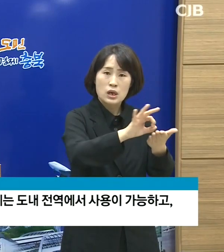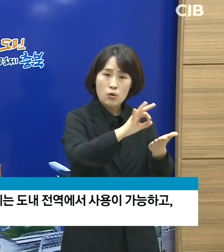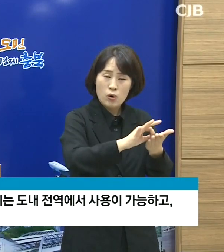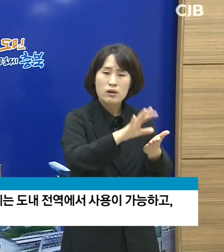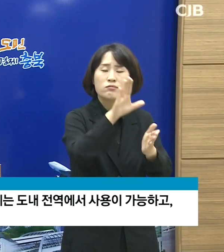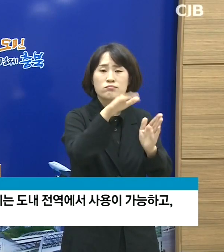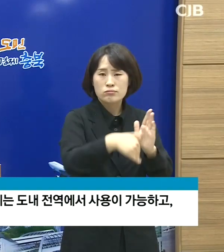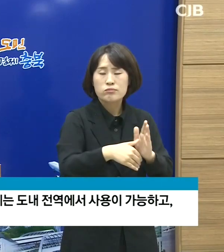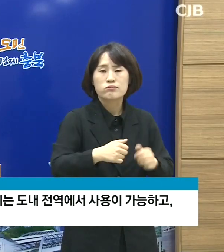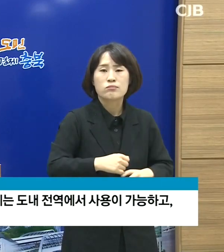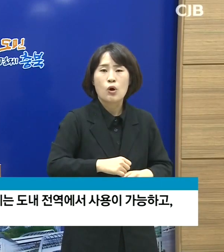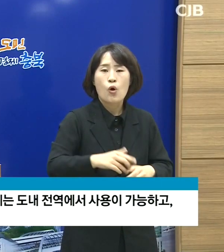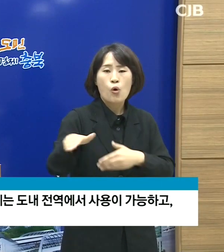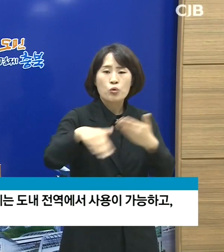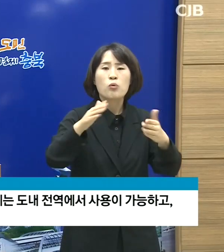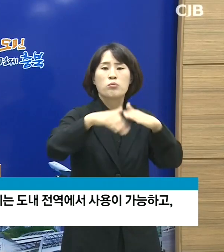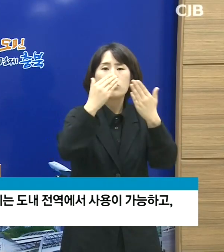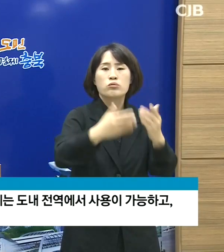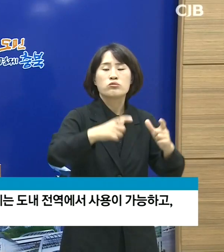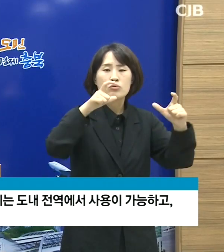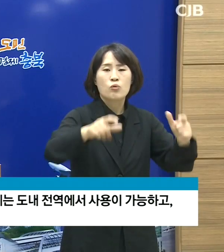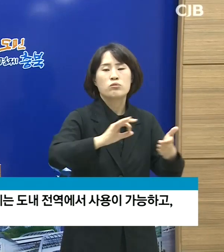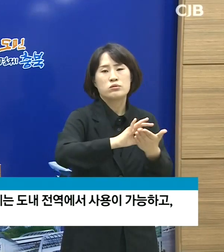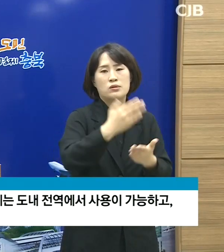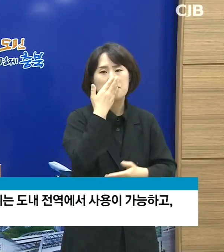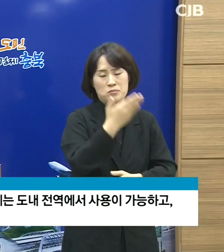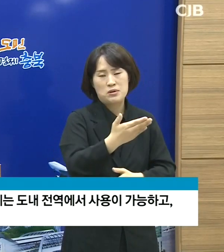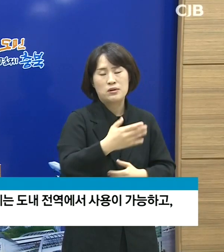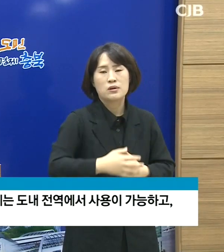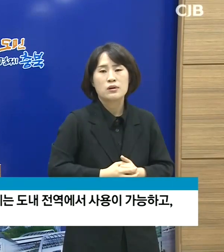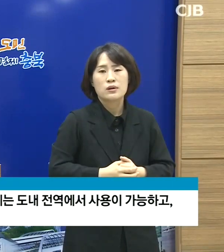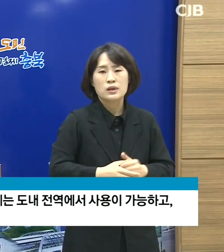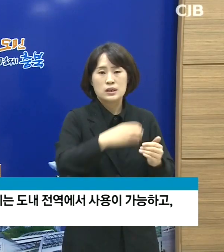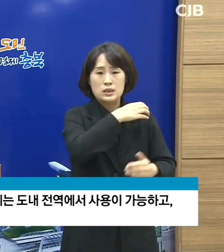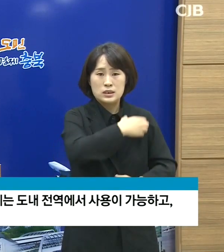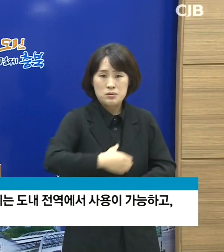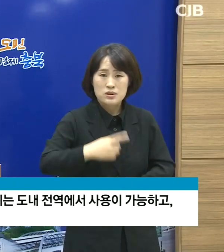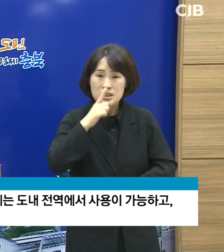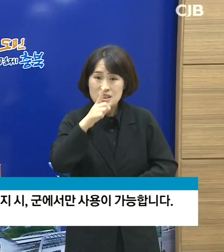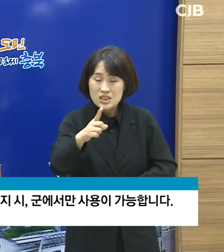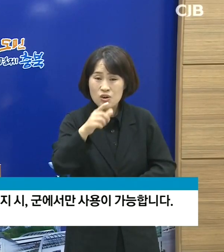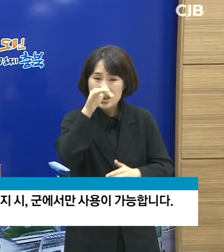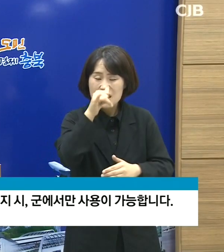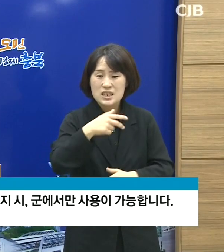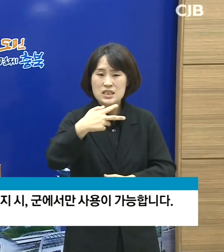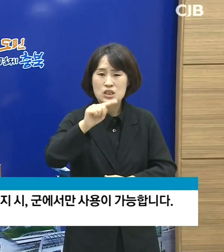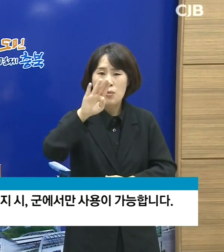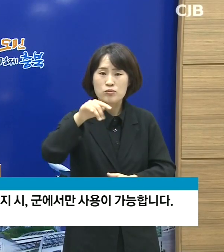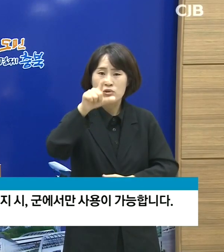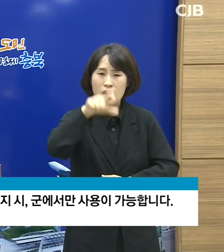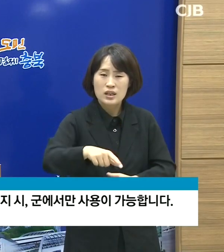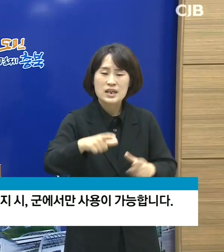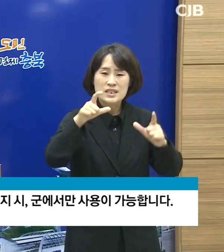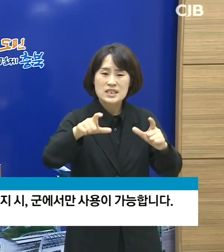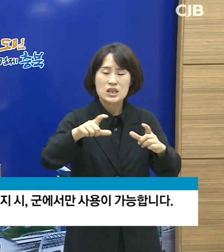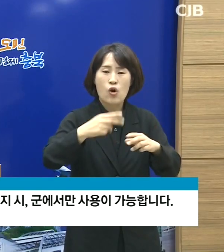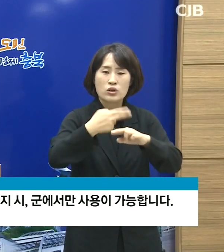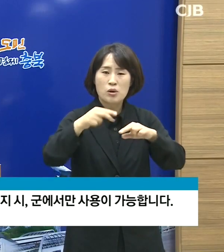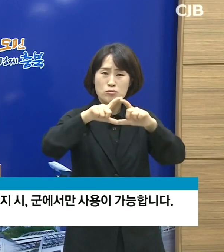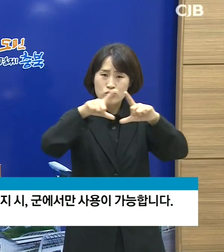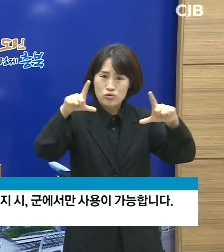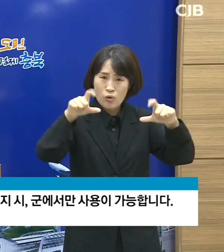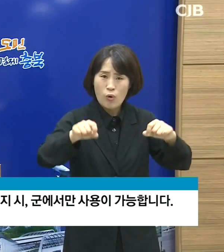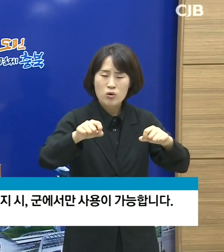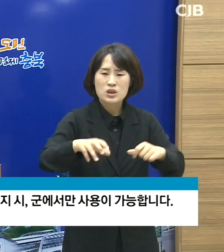사용하실 경우에는 도내 전역에서 사용이 가능하고 읍면동 신청에 의한 선불카드 및 지역사랑